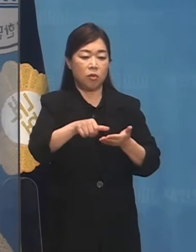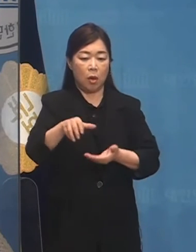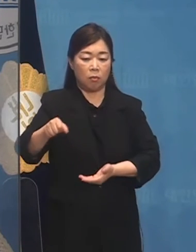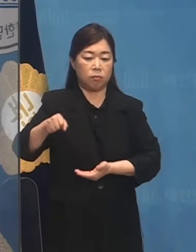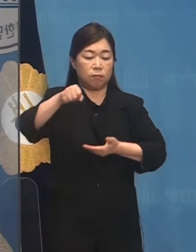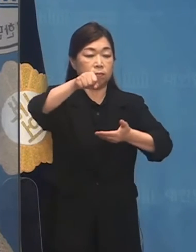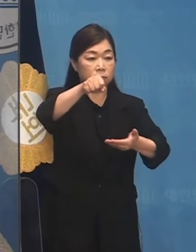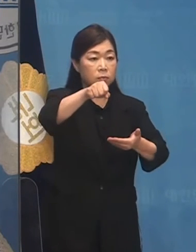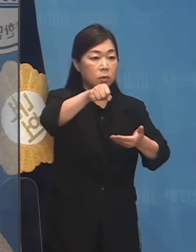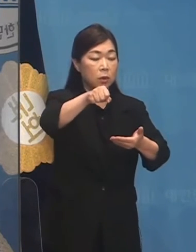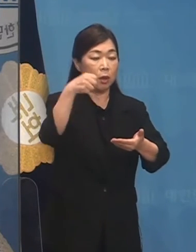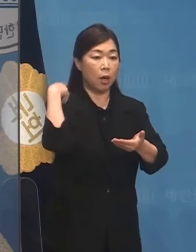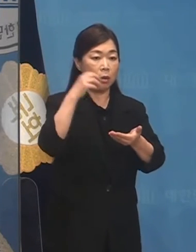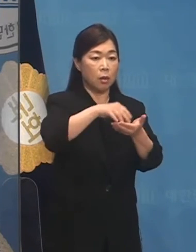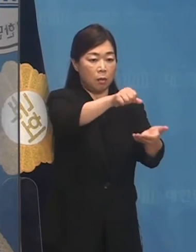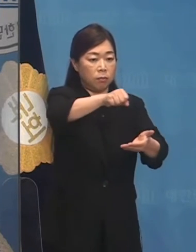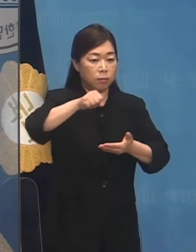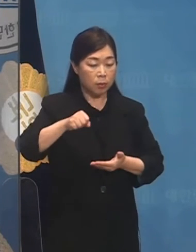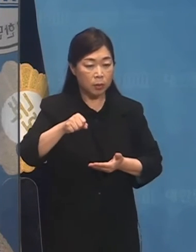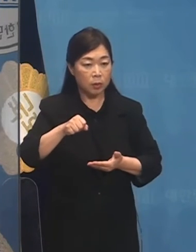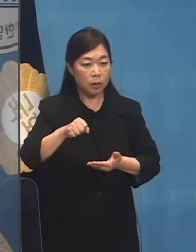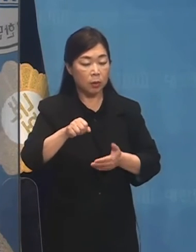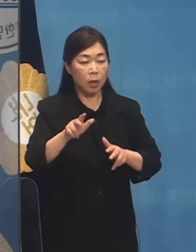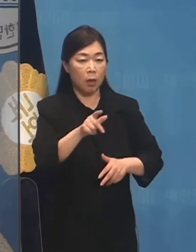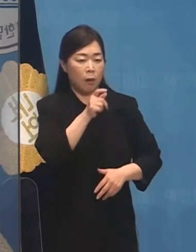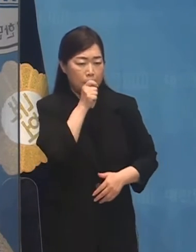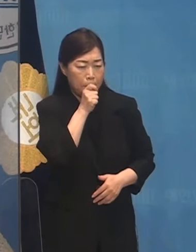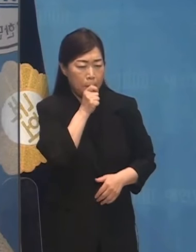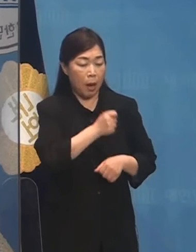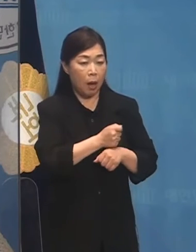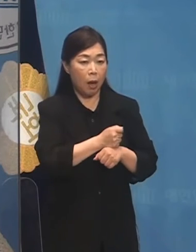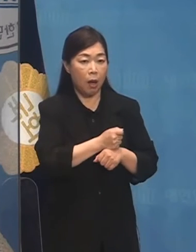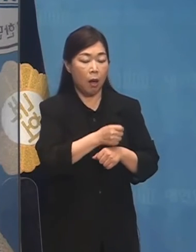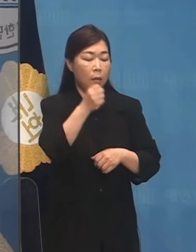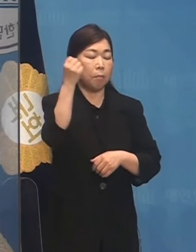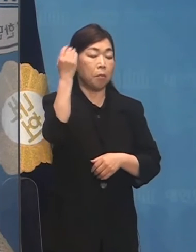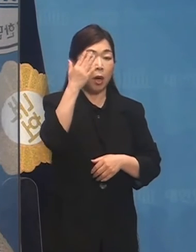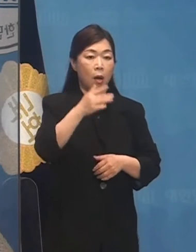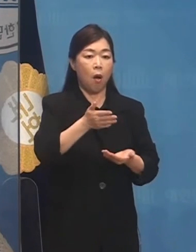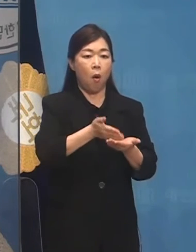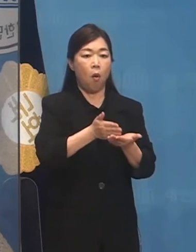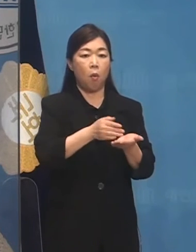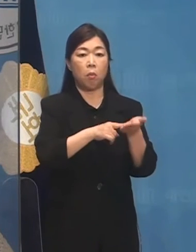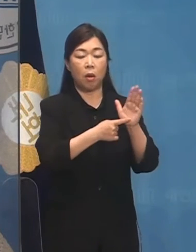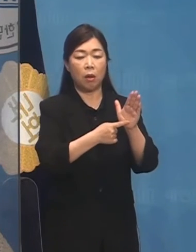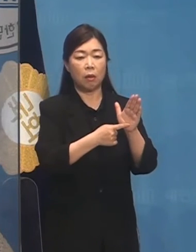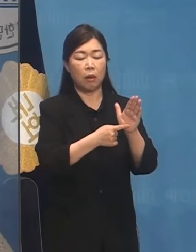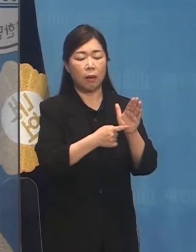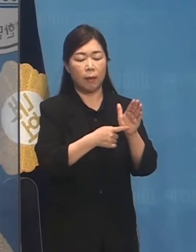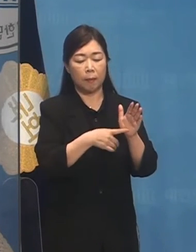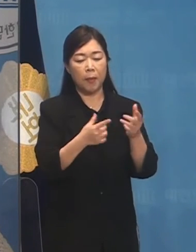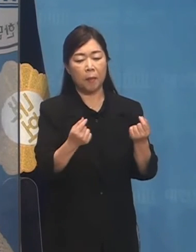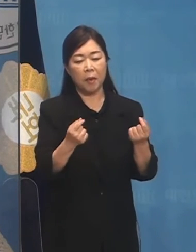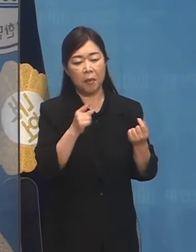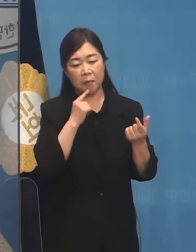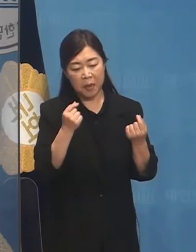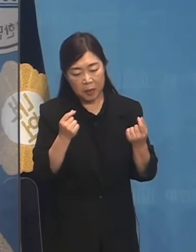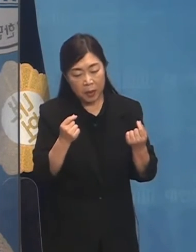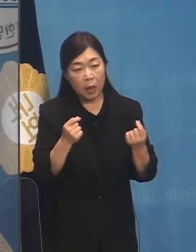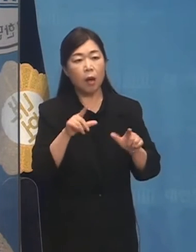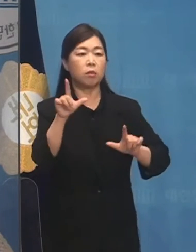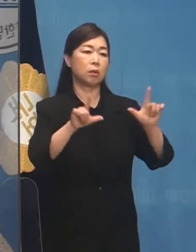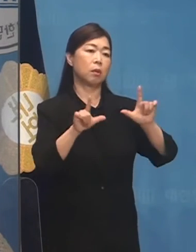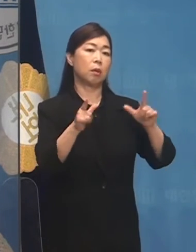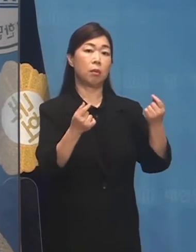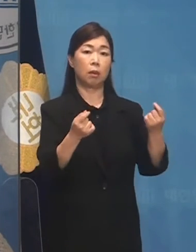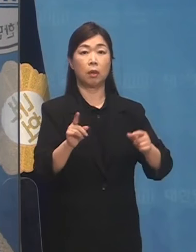관련해서 일체 침묵하다가 언론이 보도를 하면 마지못해 인정하는 그런 모습을 보이고